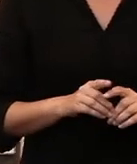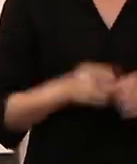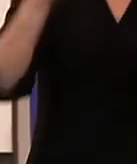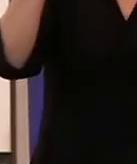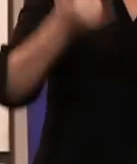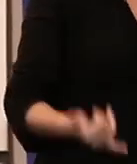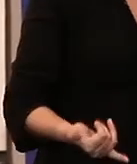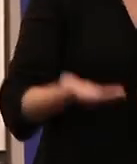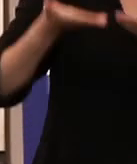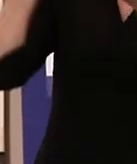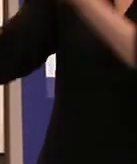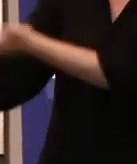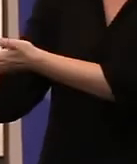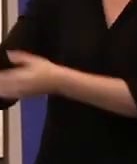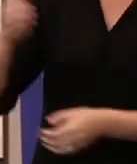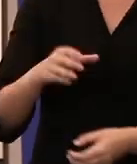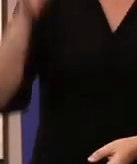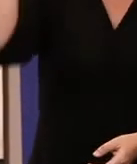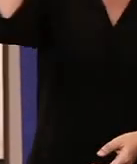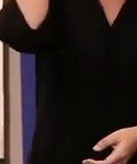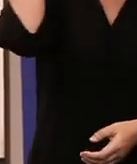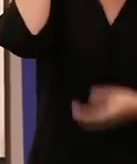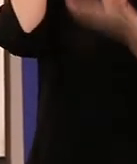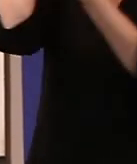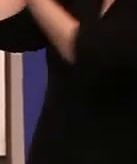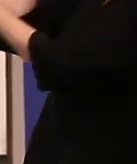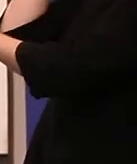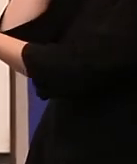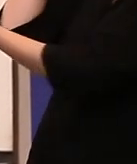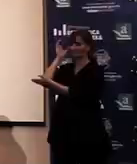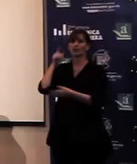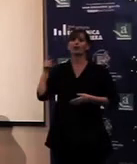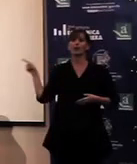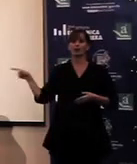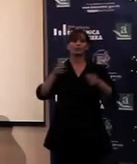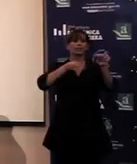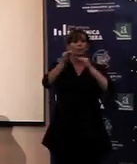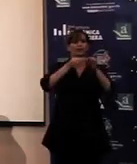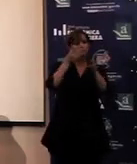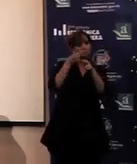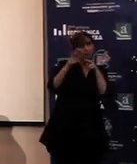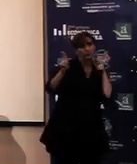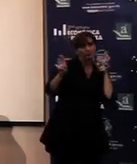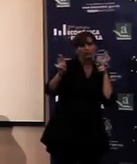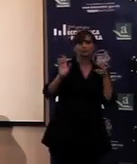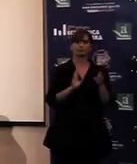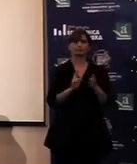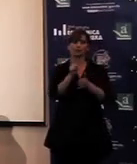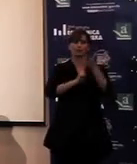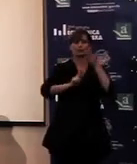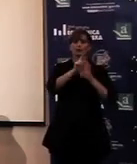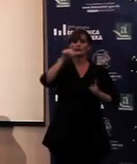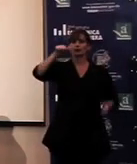para iniciar al señor César Caracas, para que nos explique un poquito cómo APEC